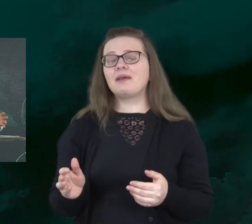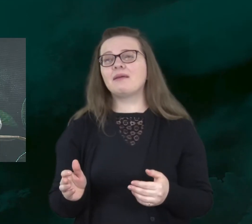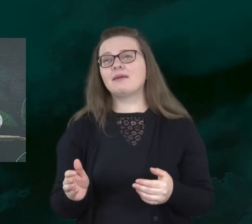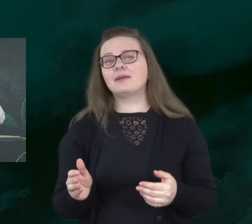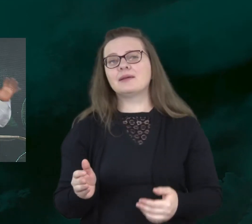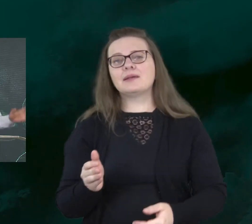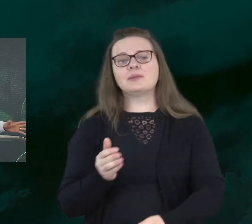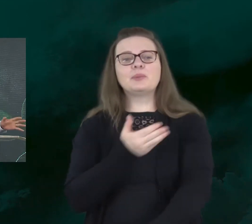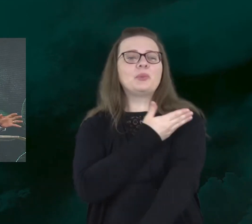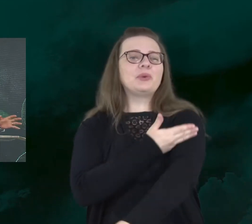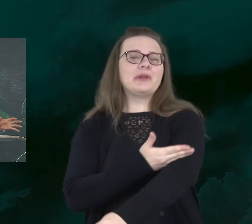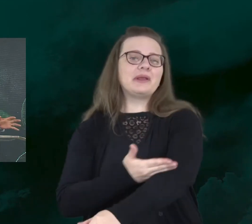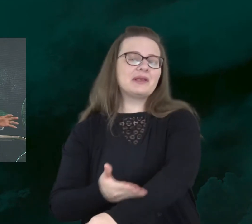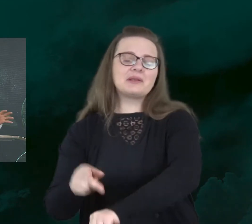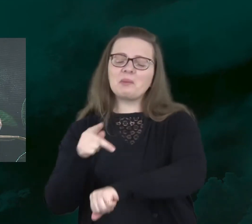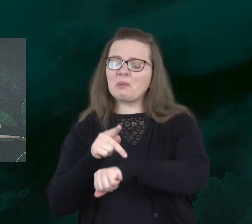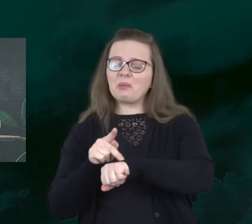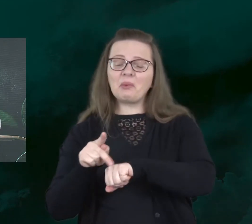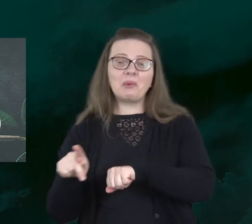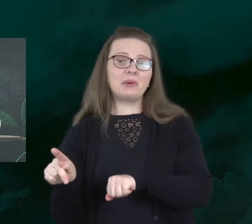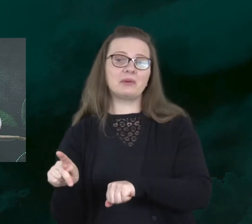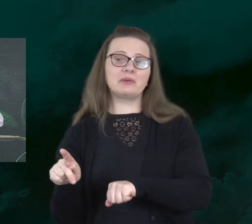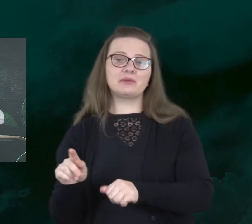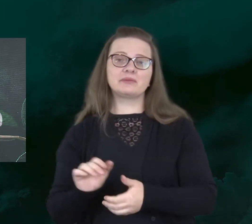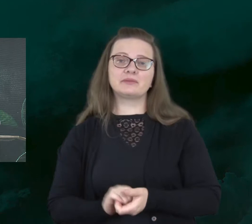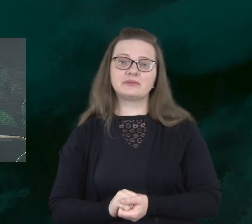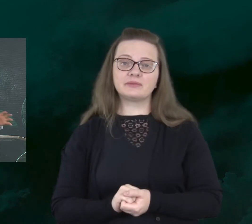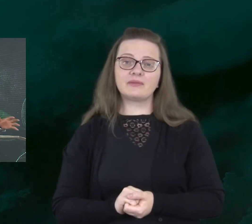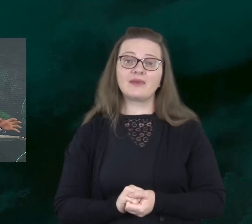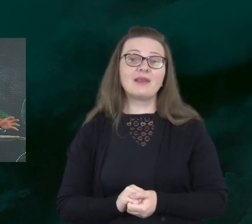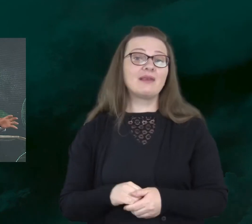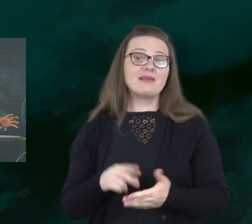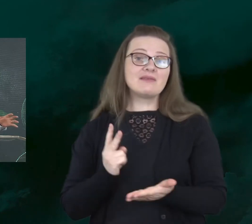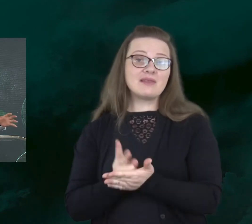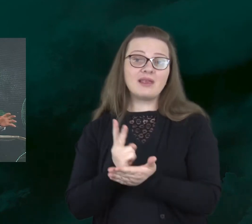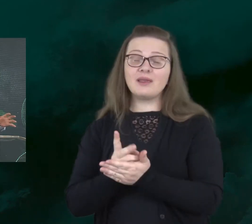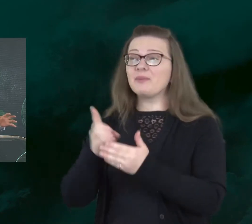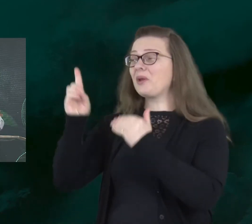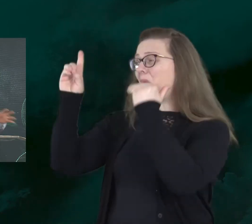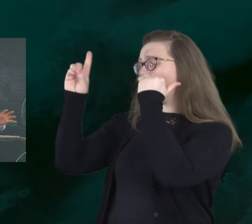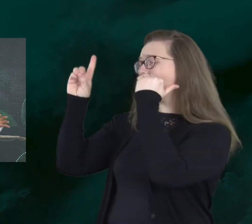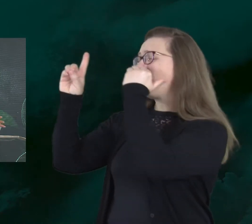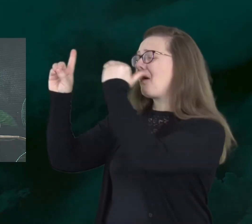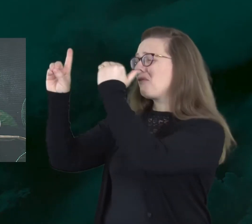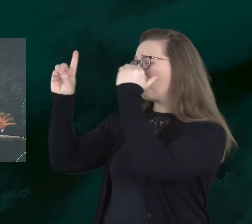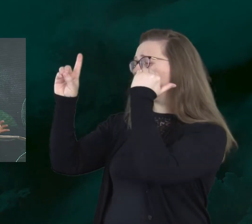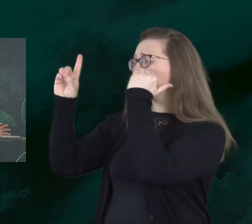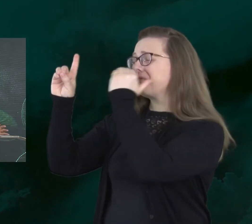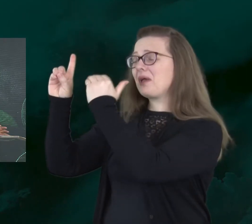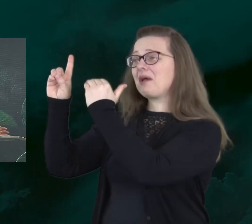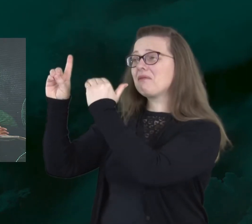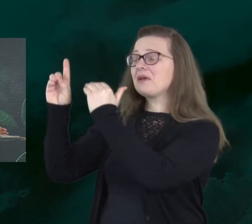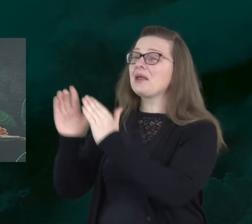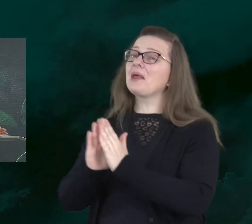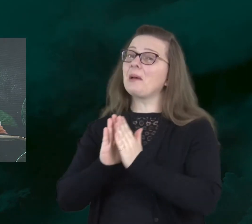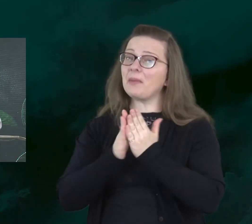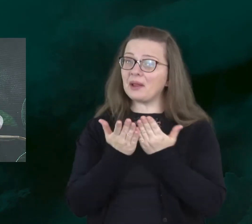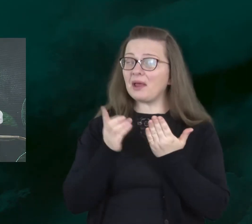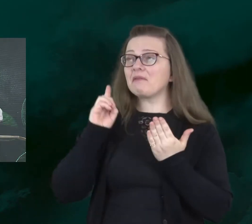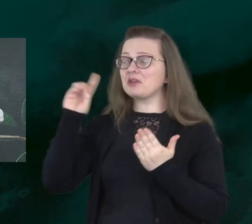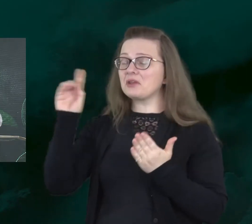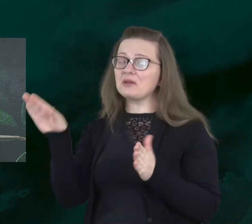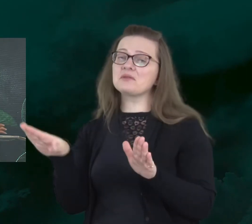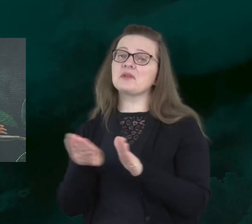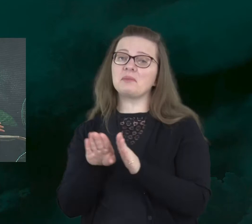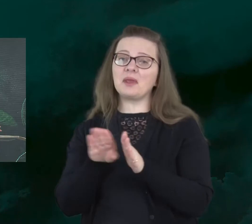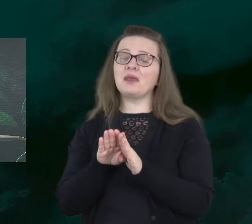ingenuidade total. Ele confiava em Deus e na sua palavra. A